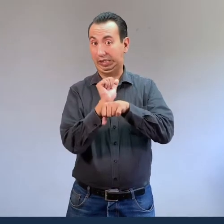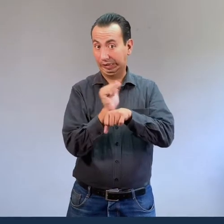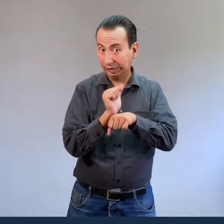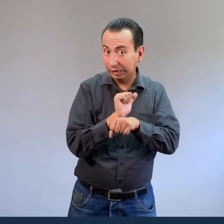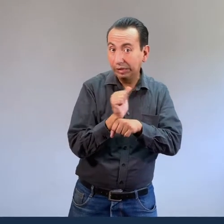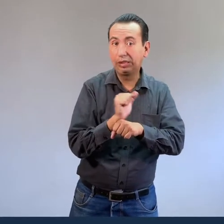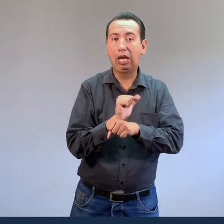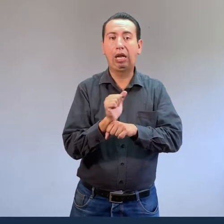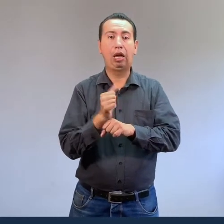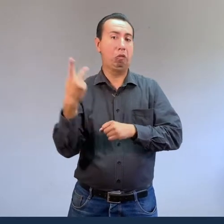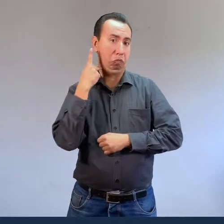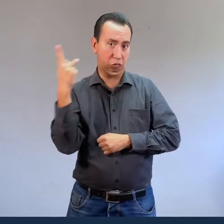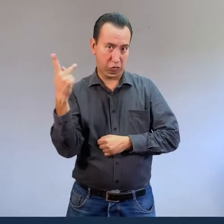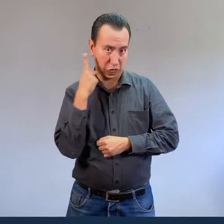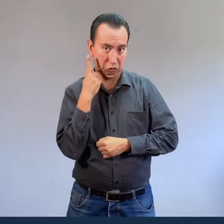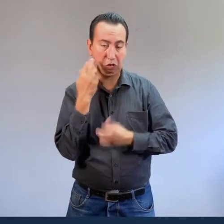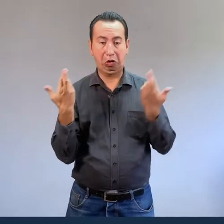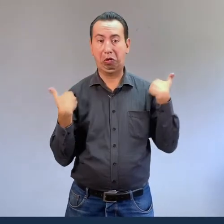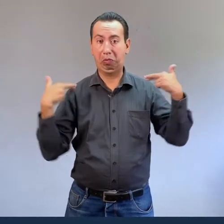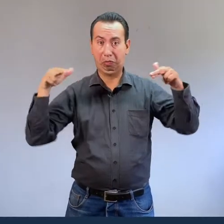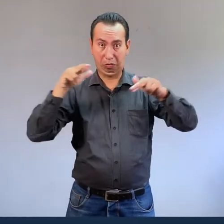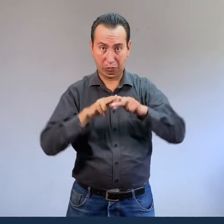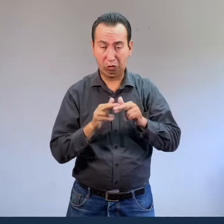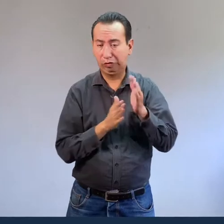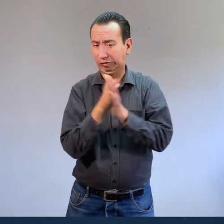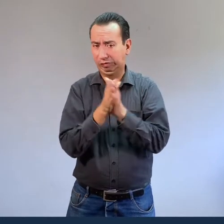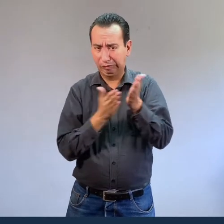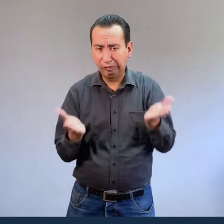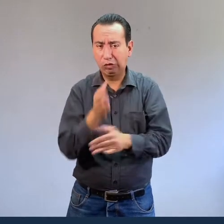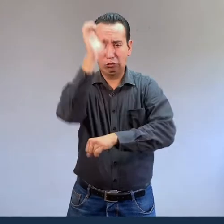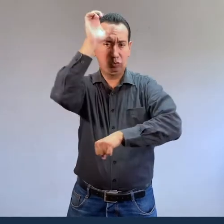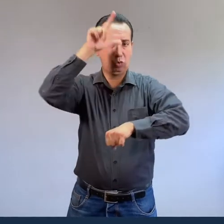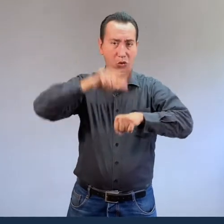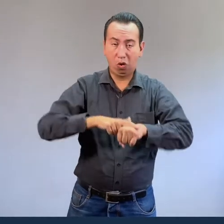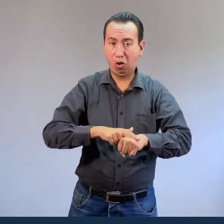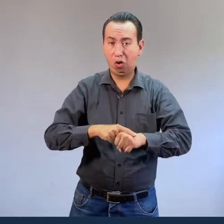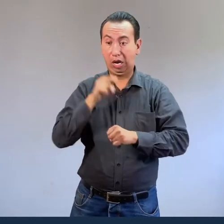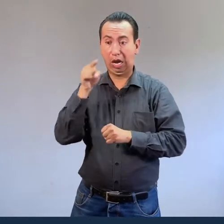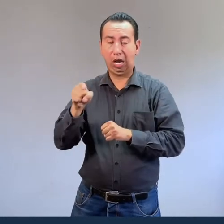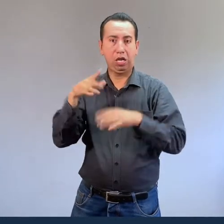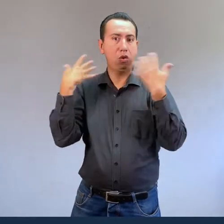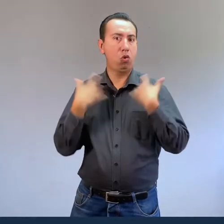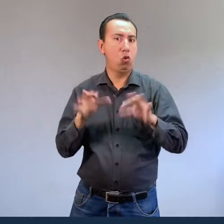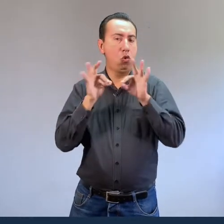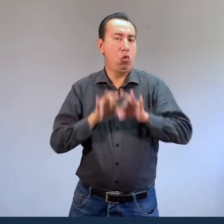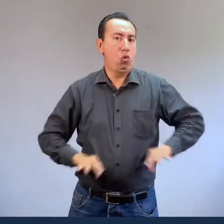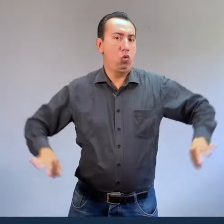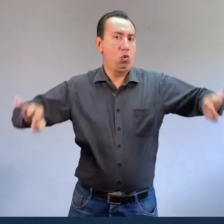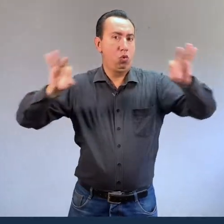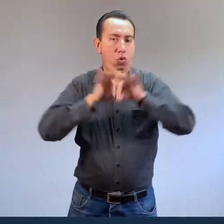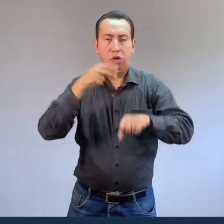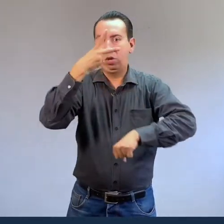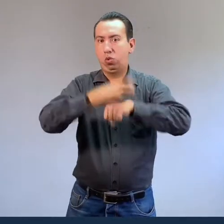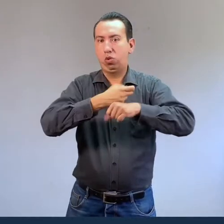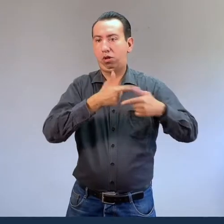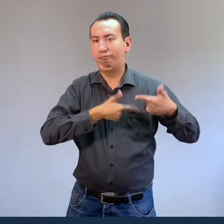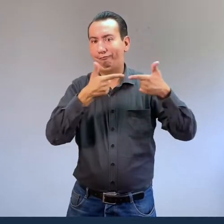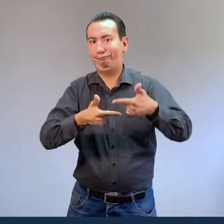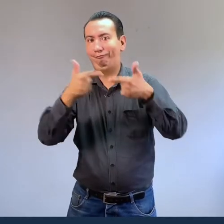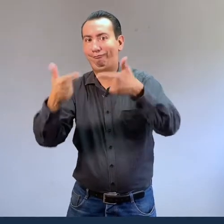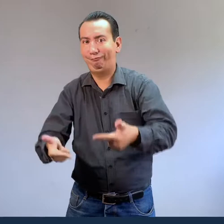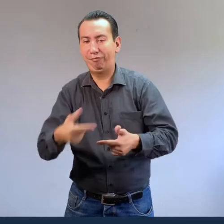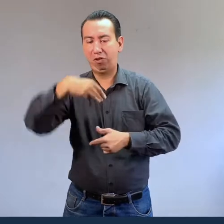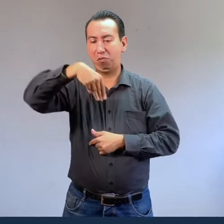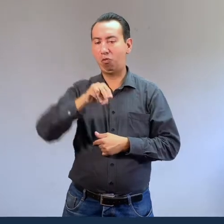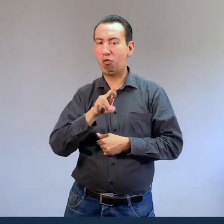José Chávez Morado, artista, activista político, maestro y promotor cultural, reconocido además por ser uno de los grandes exponentes